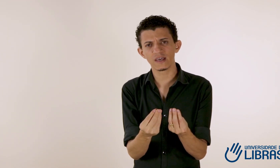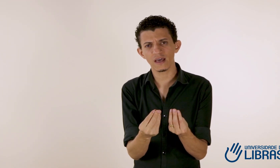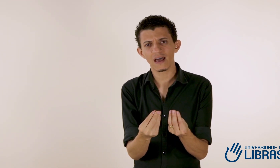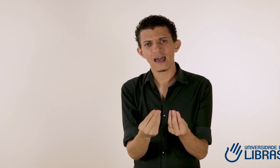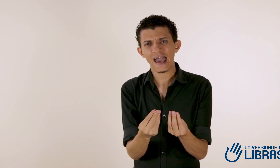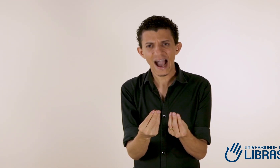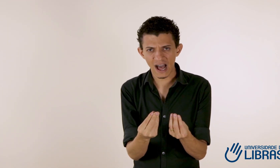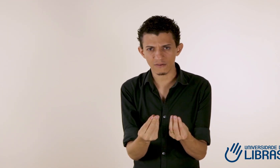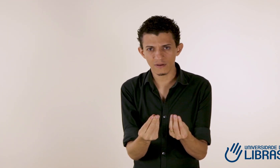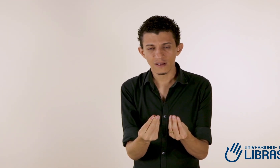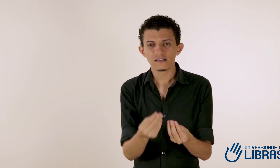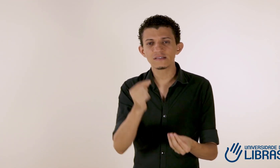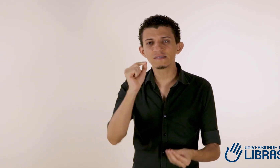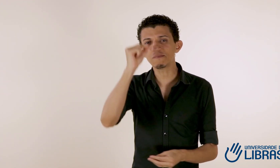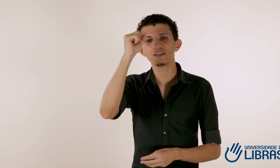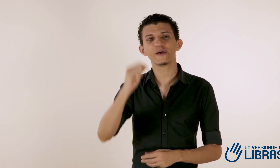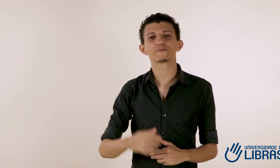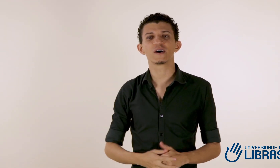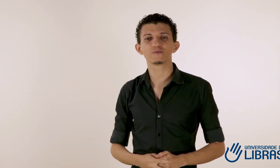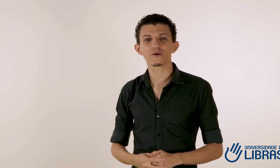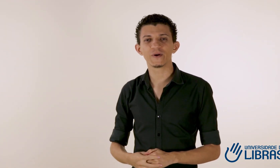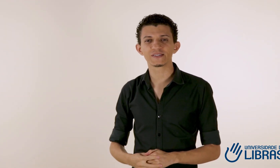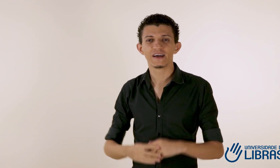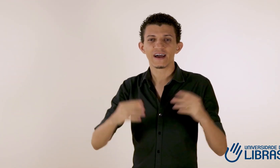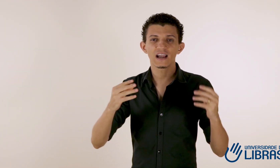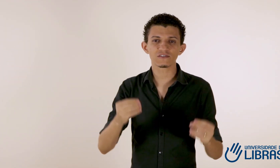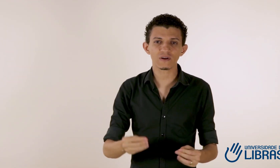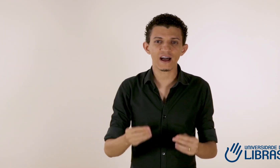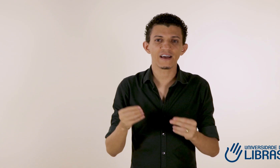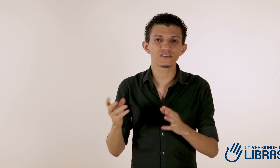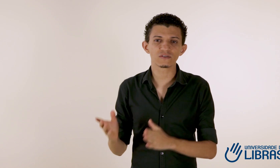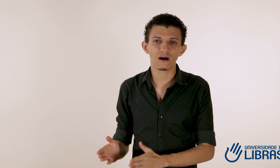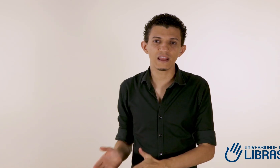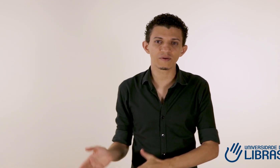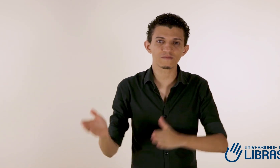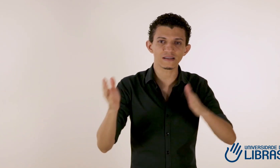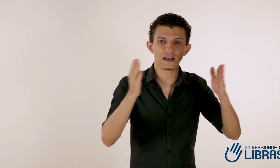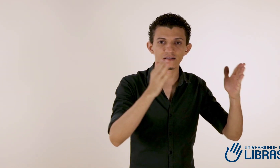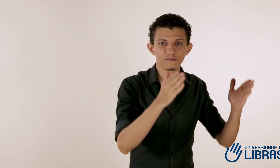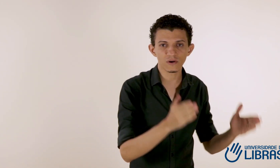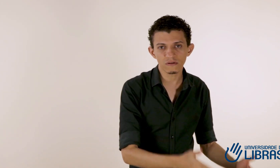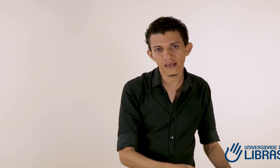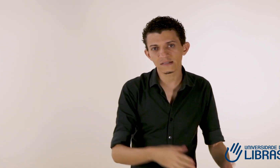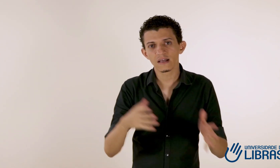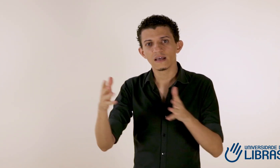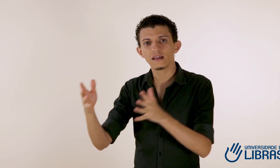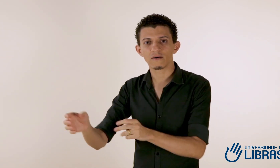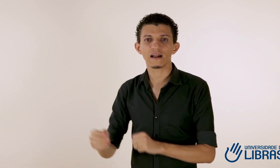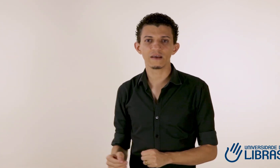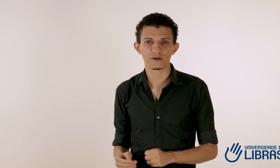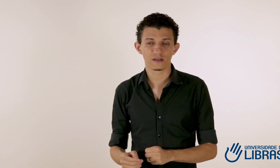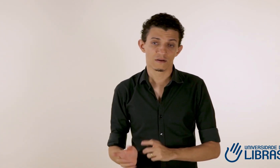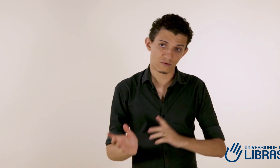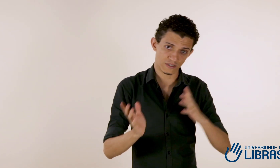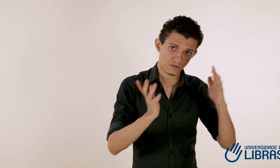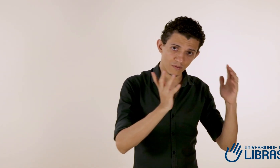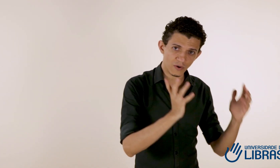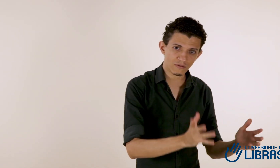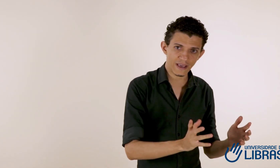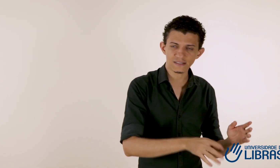aqui errado? Simplesmente por causa de uma coisa. Elas vão lá e estudam a Libras baseada no português e não na Libras. Quando você estuda no português,